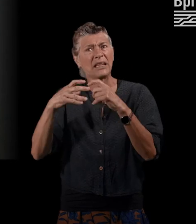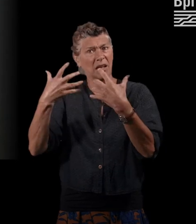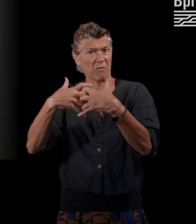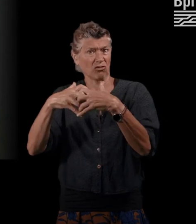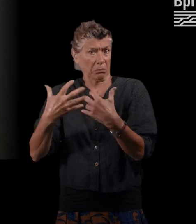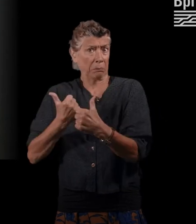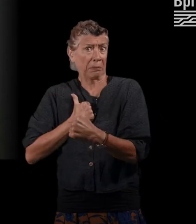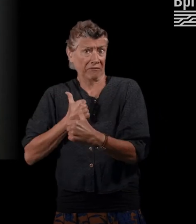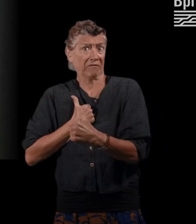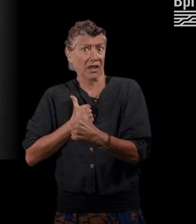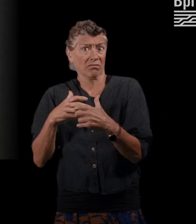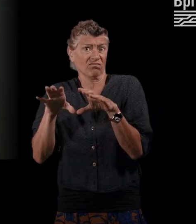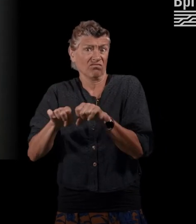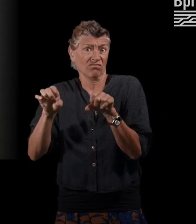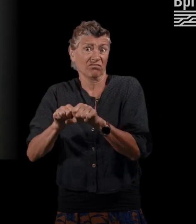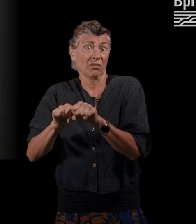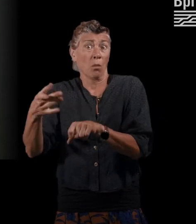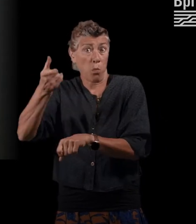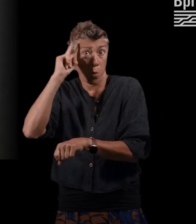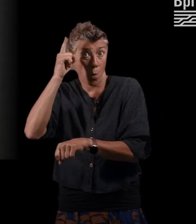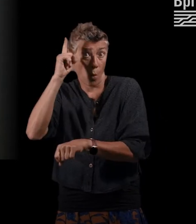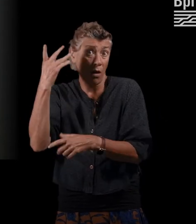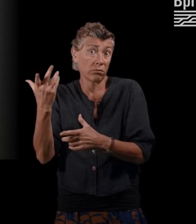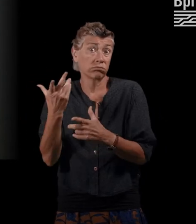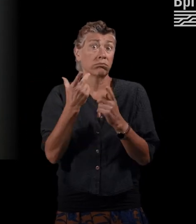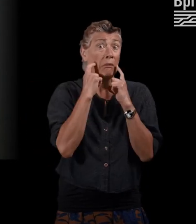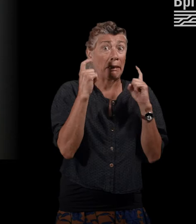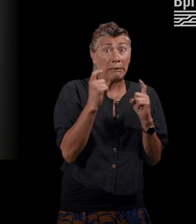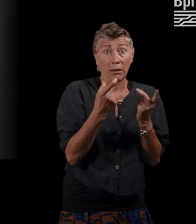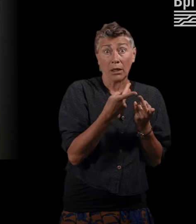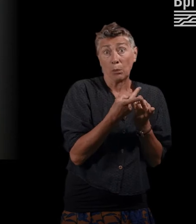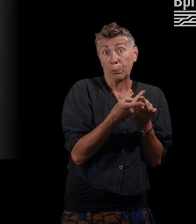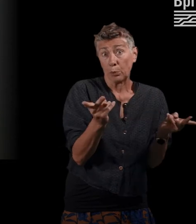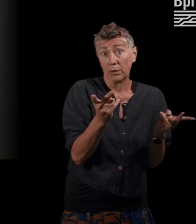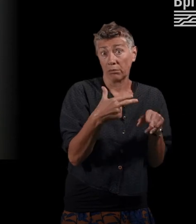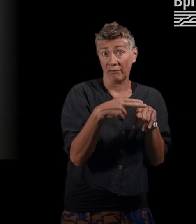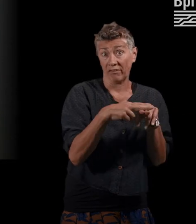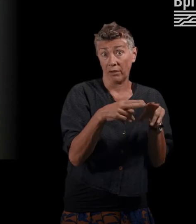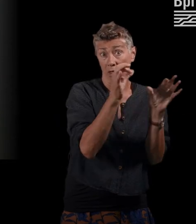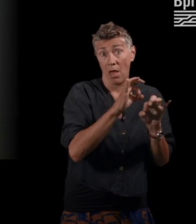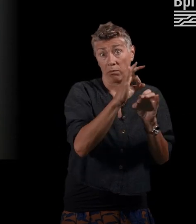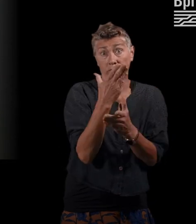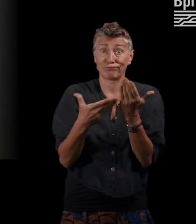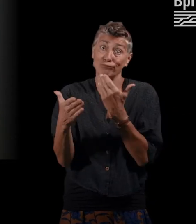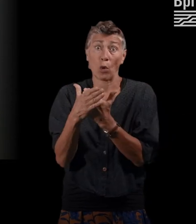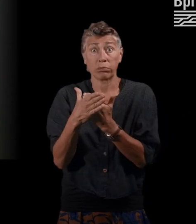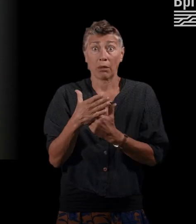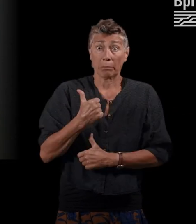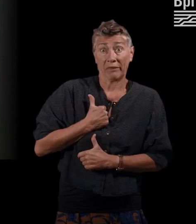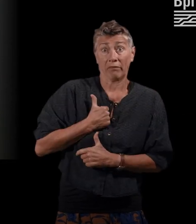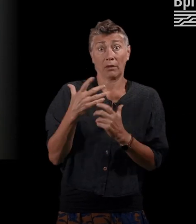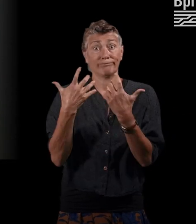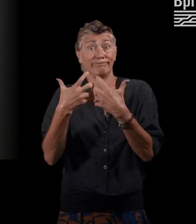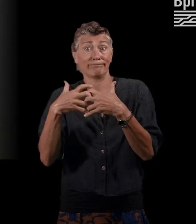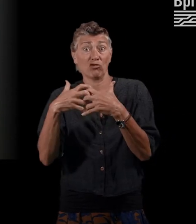privés qui répondent à l'absence du service public, de l'électricité publique